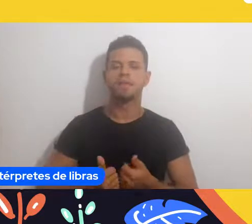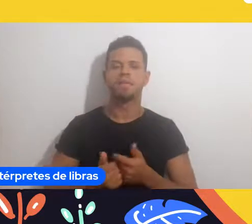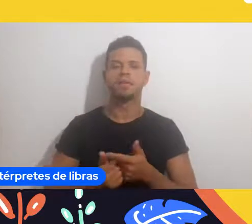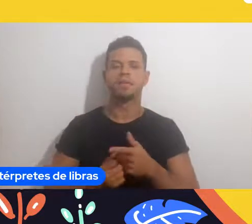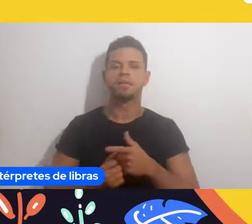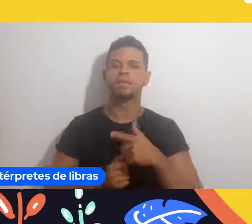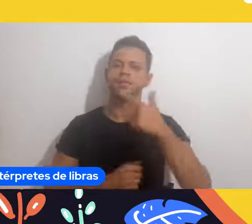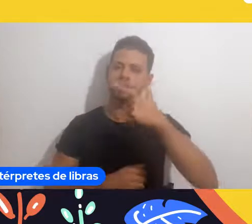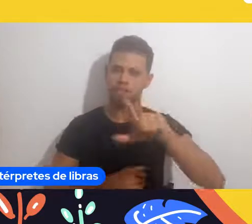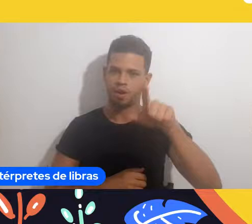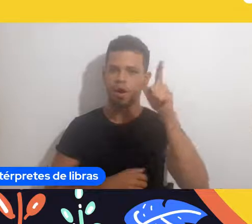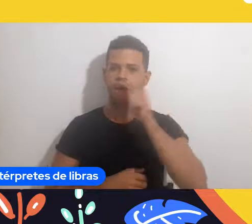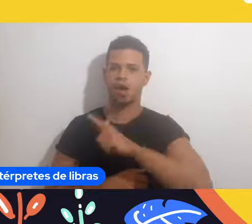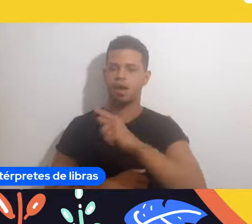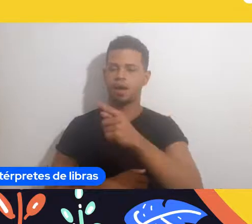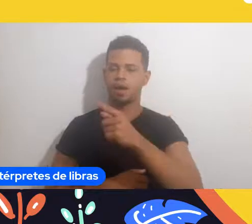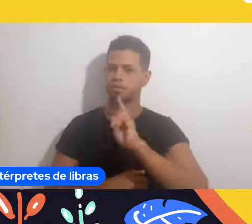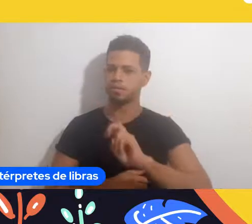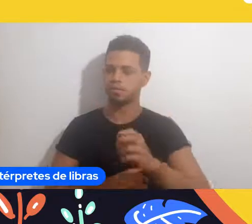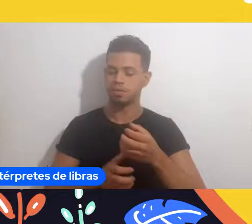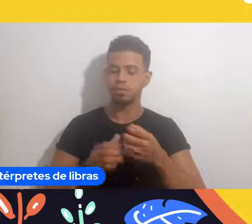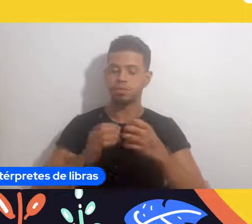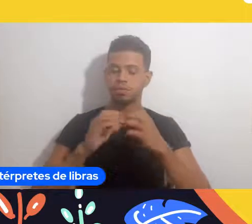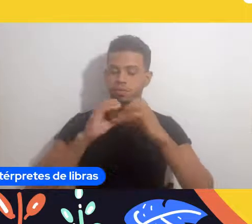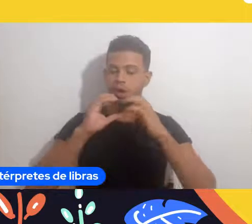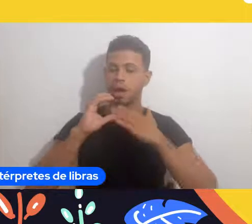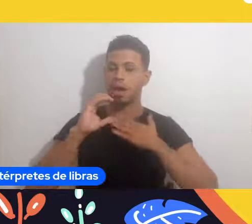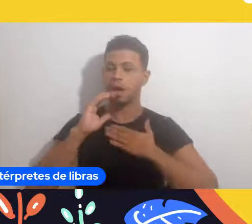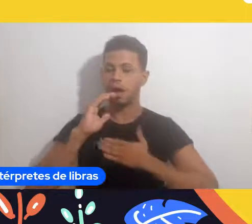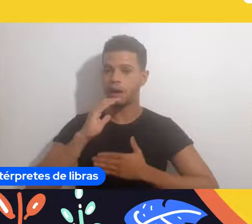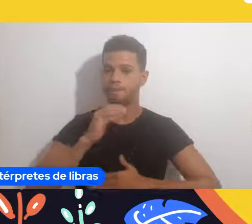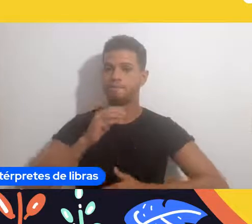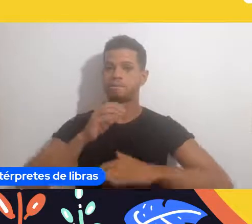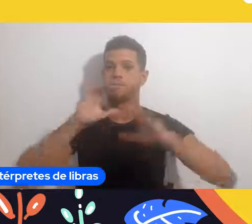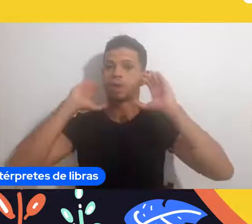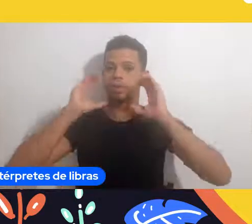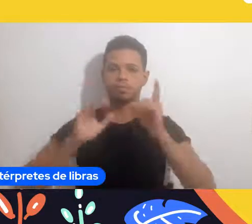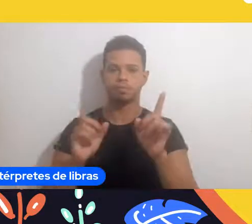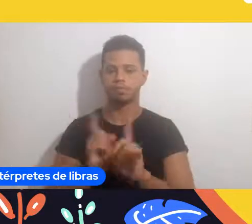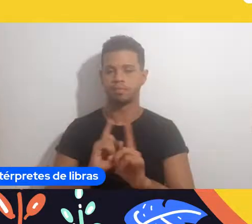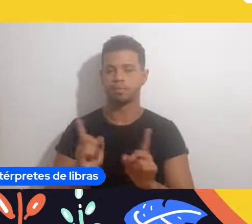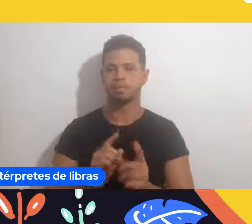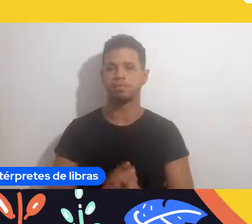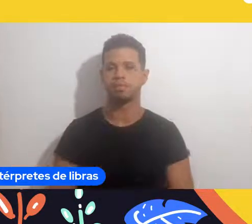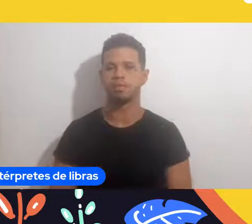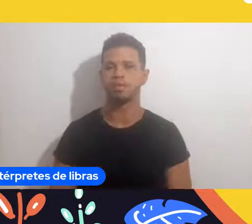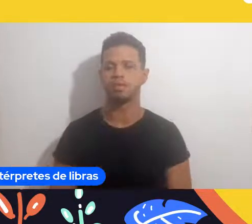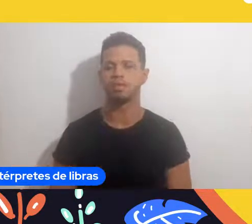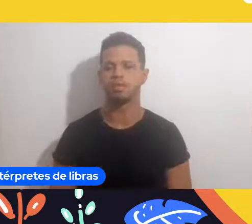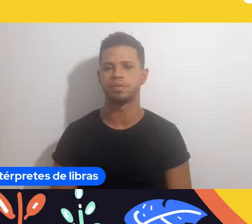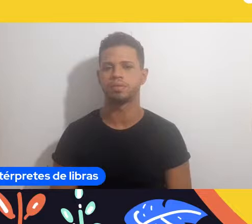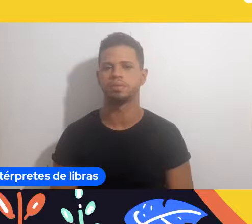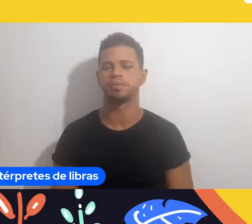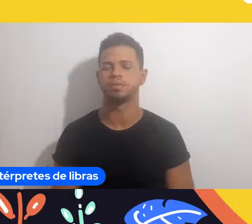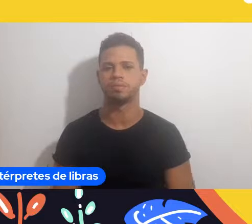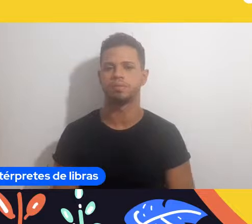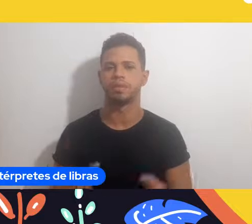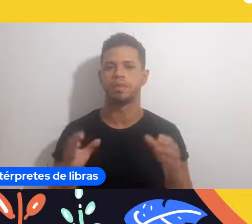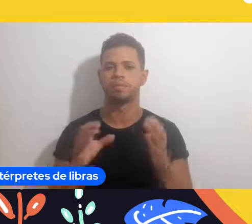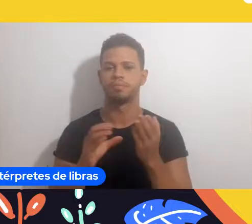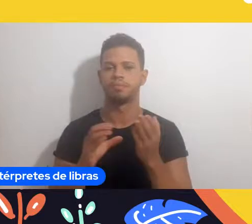conseguir perceber e vai botar mais devagarzinho, que não vai virar de vez. Então, desde um copo que vai protegendo